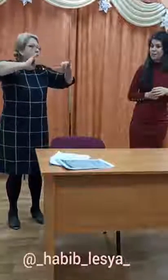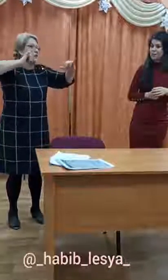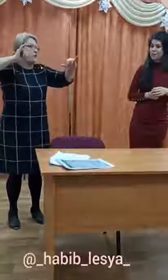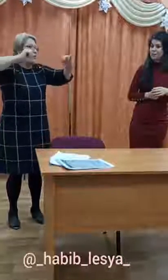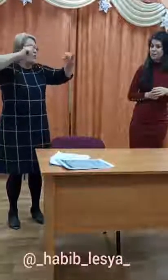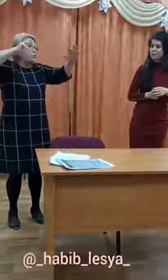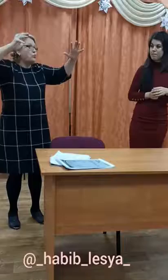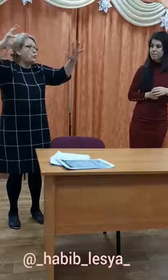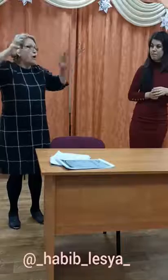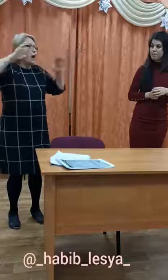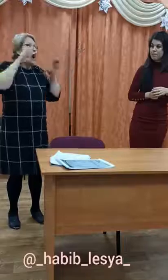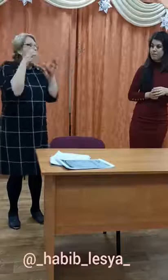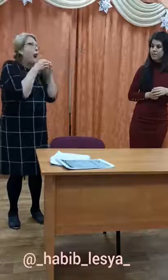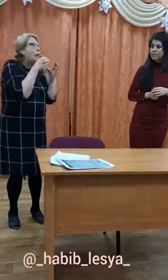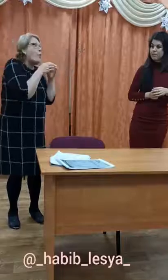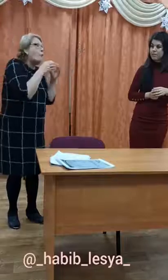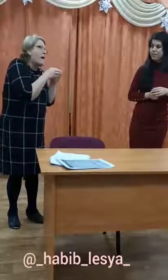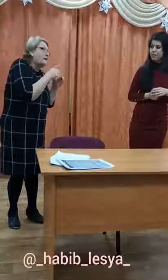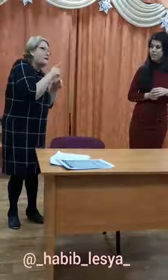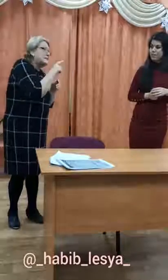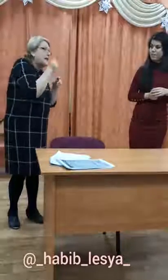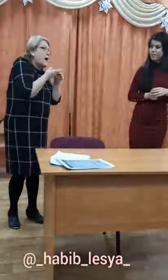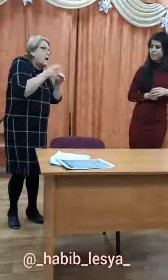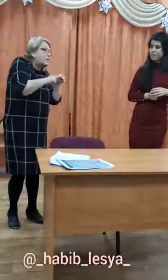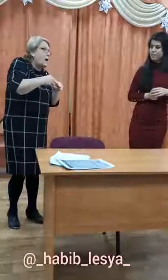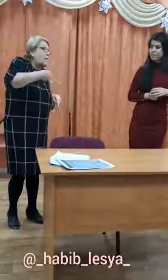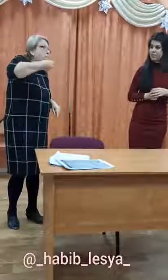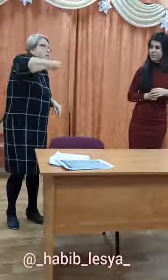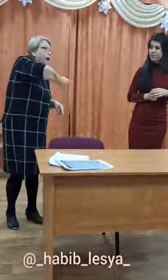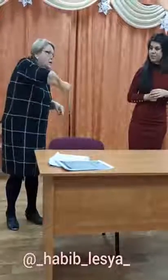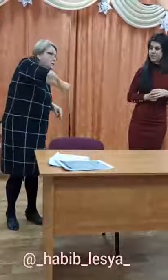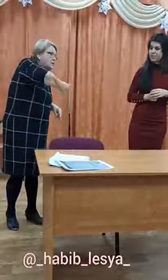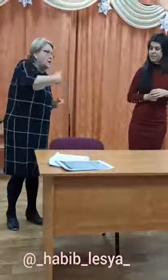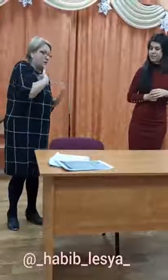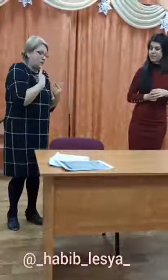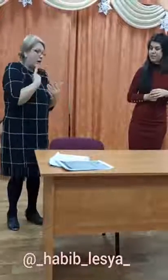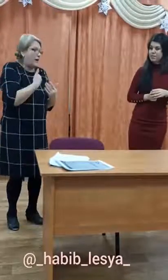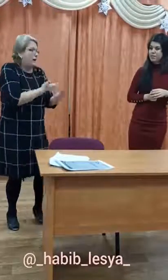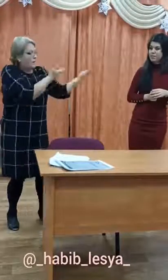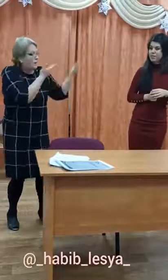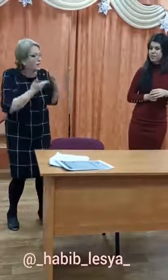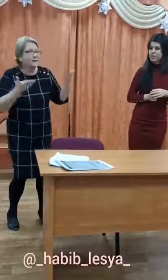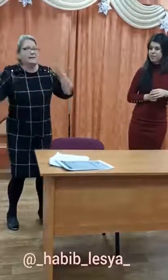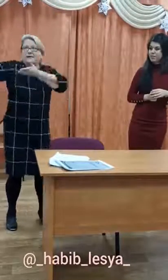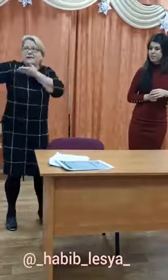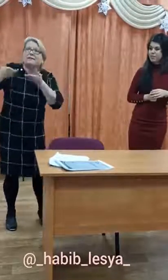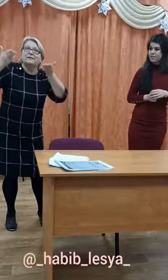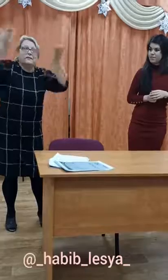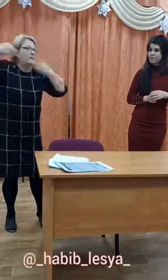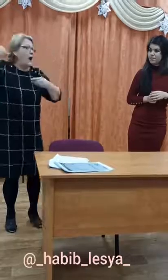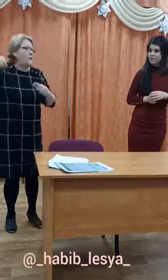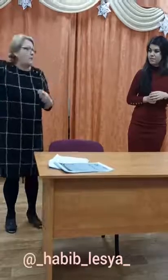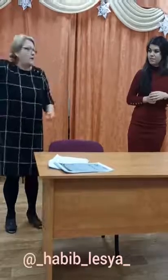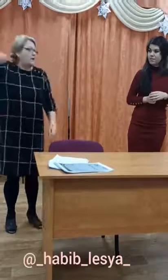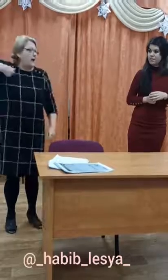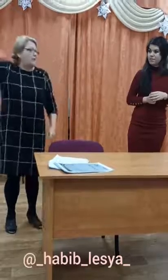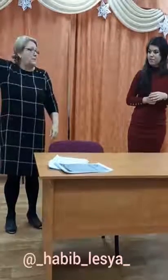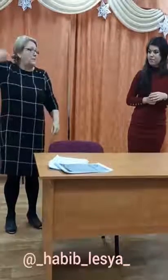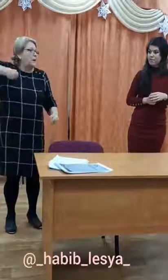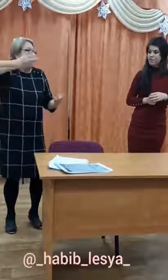развиваться будет. А компания за это платит. Я. А мне платят